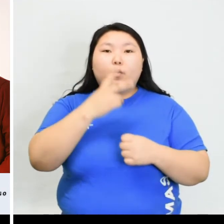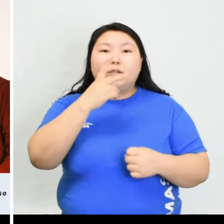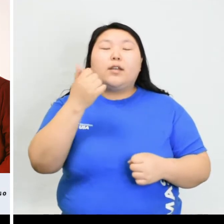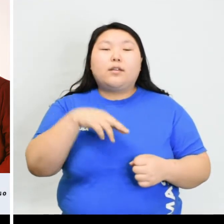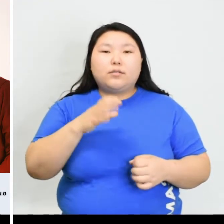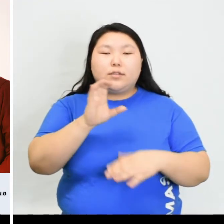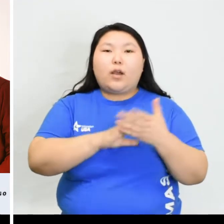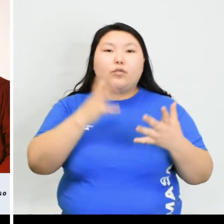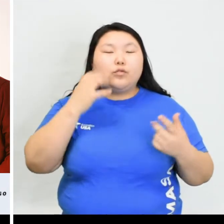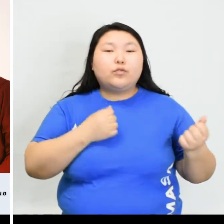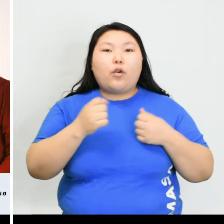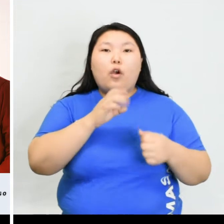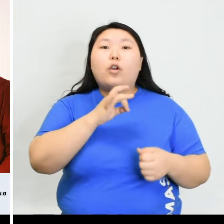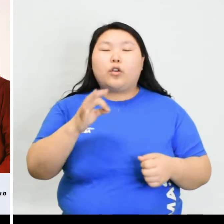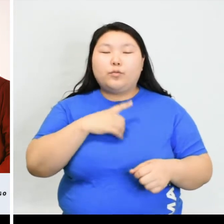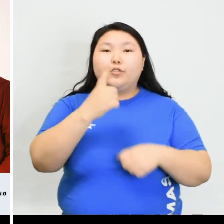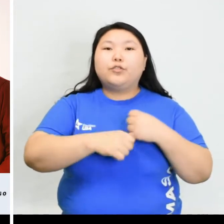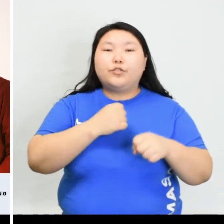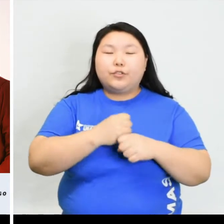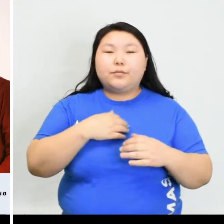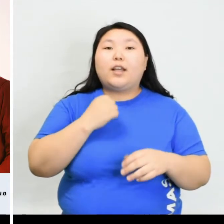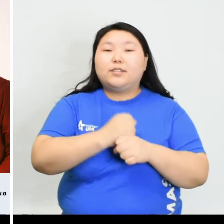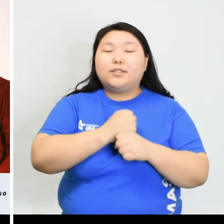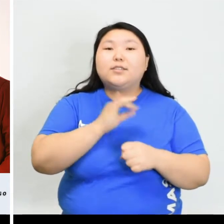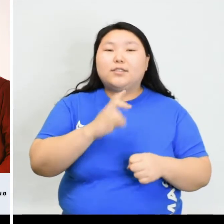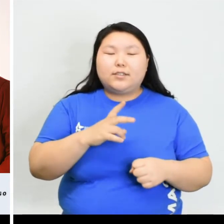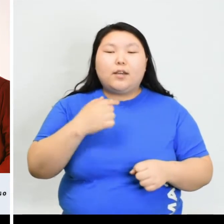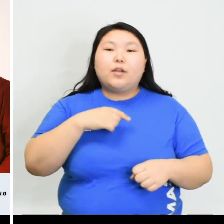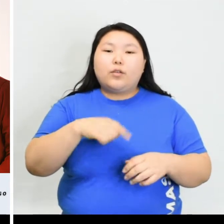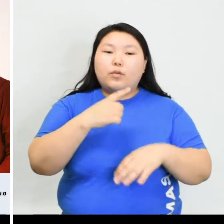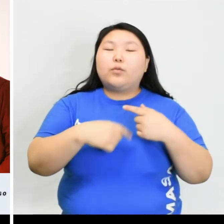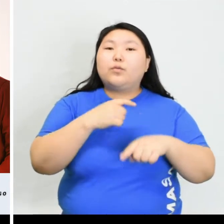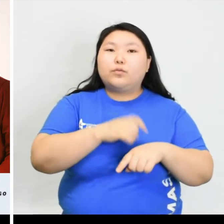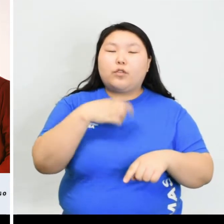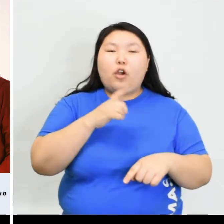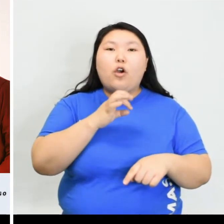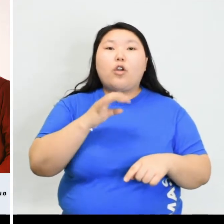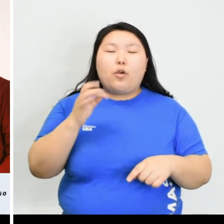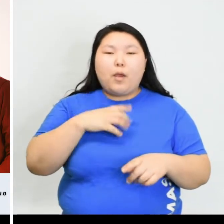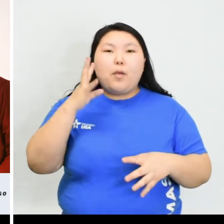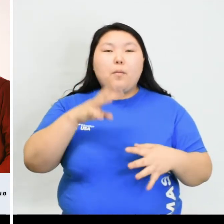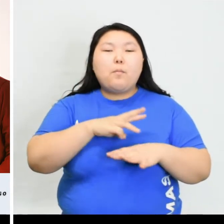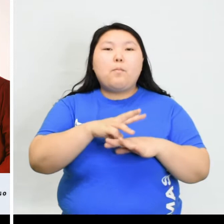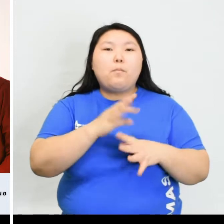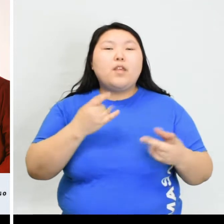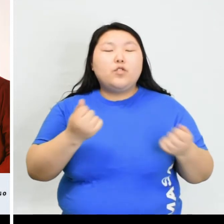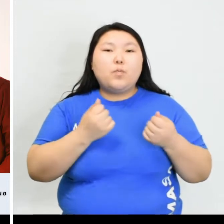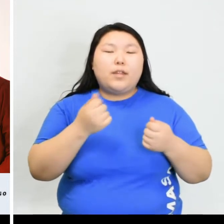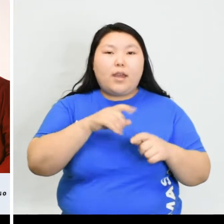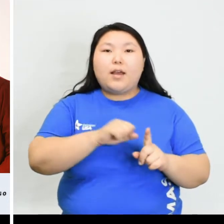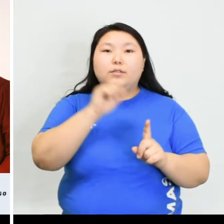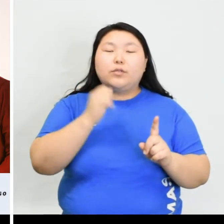ажиллаж үзье гэж сонгог зохицуулах ороод би жил тэртээ ажилласан. Тэр үед яг нөгөө нэг хороо маань жоохон нөгөө